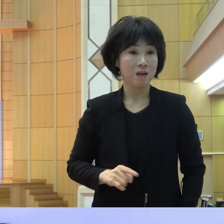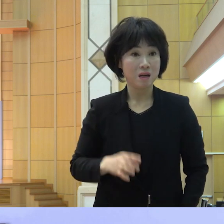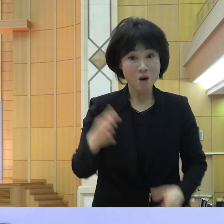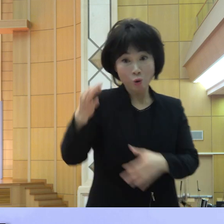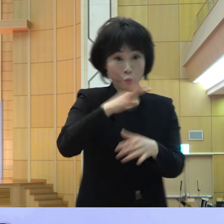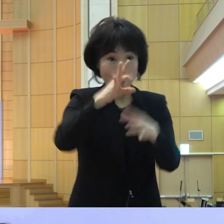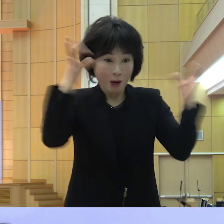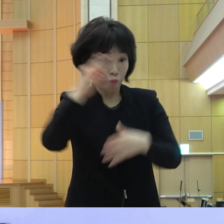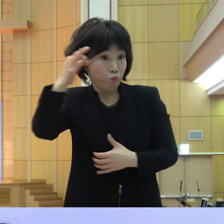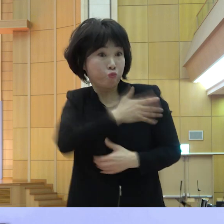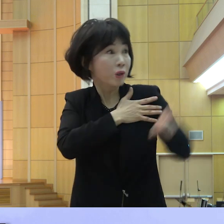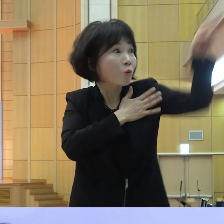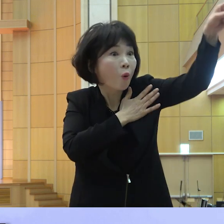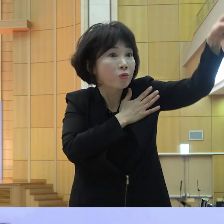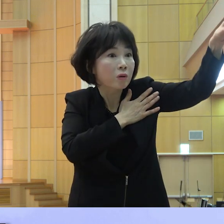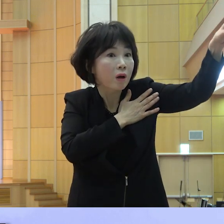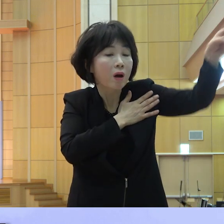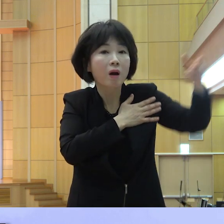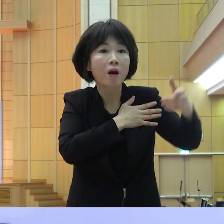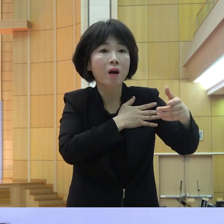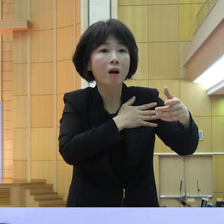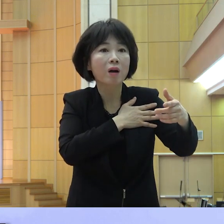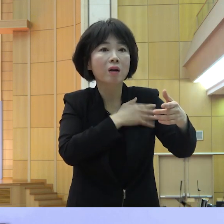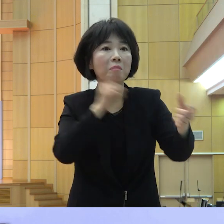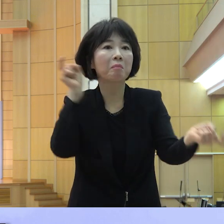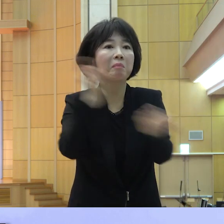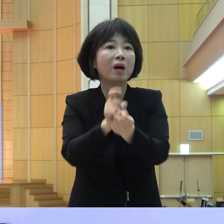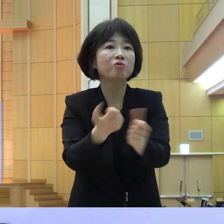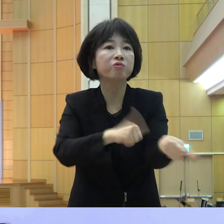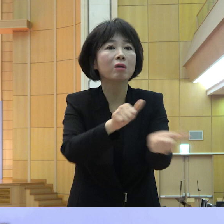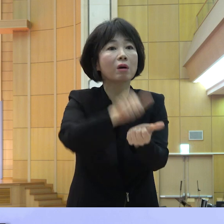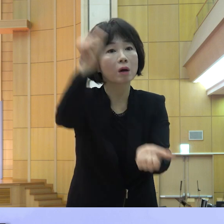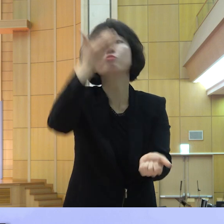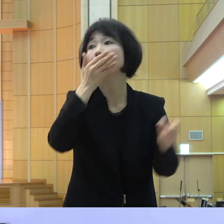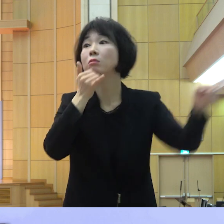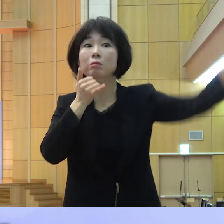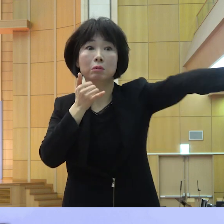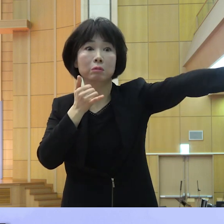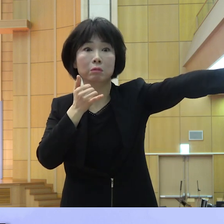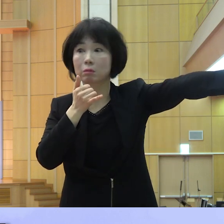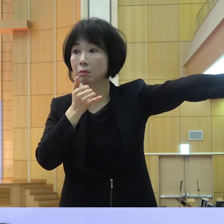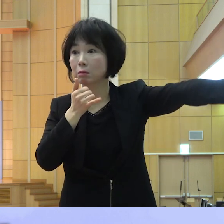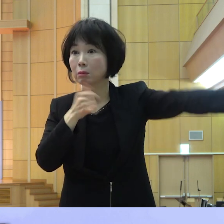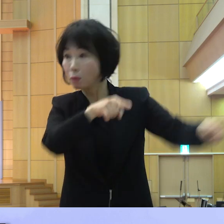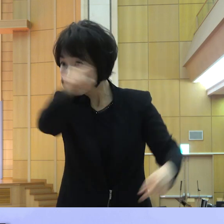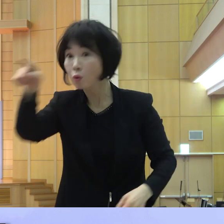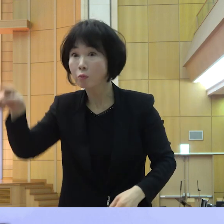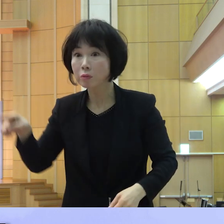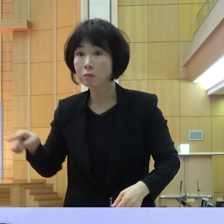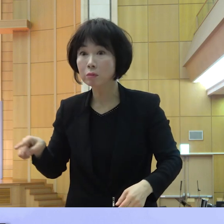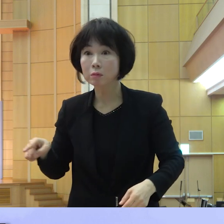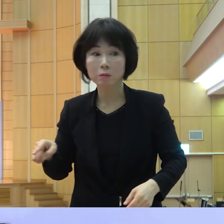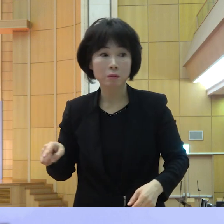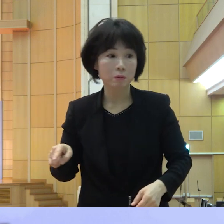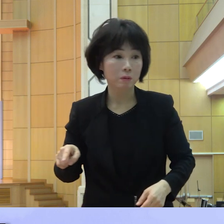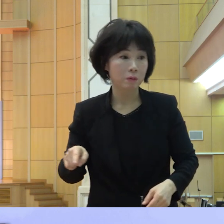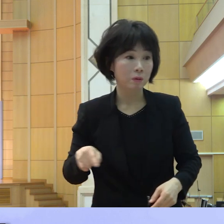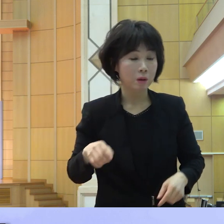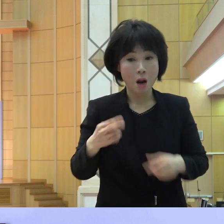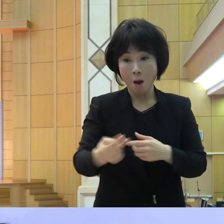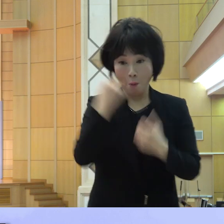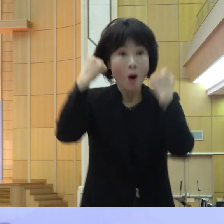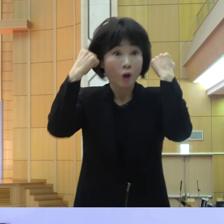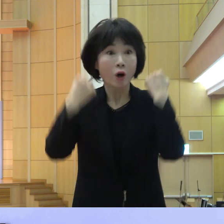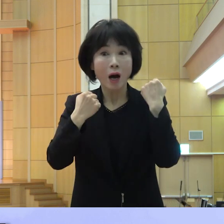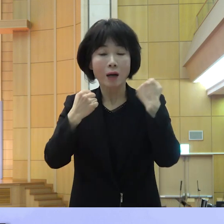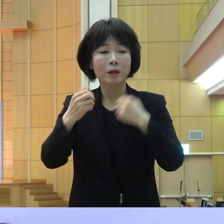거예요. 무슨 밥 가지고 계속 사는 거 아닙니다. 살아있는 사람이 음식을 먹음으로